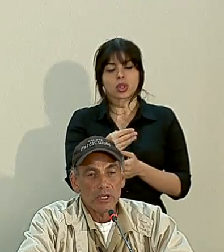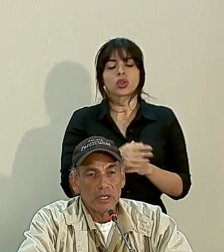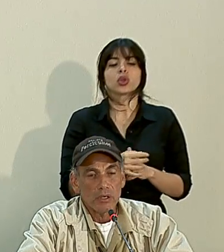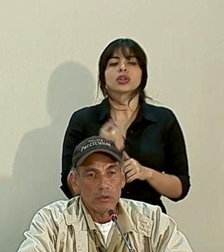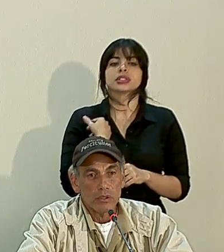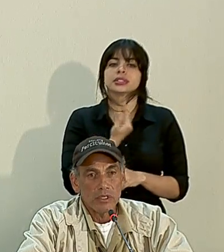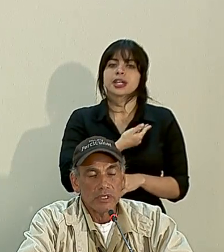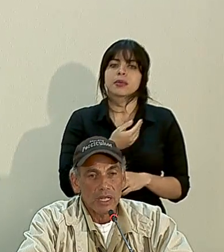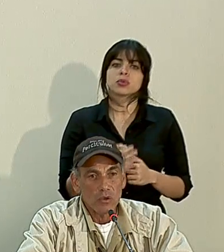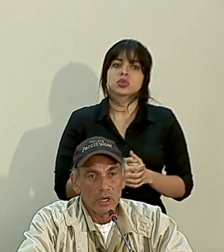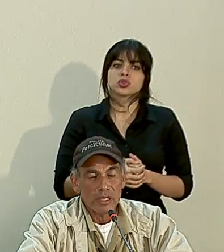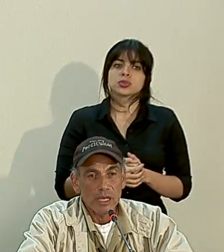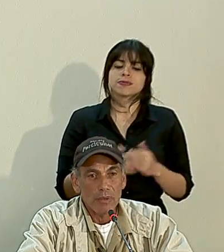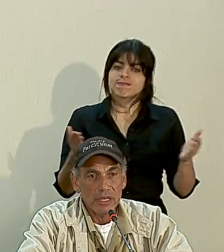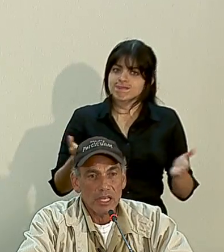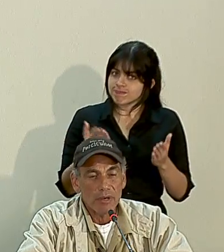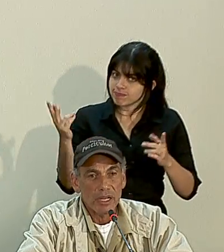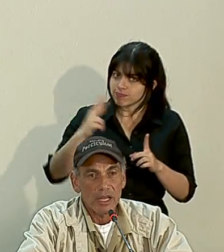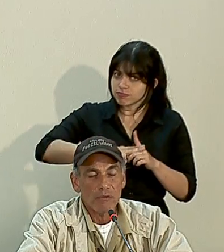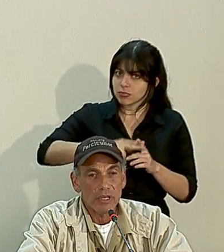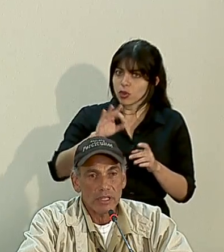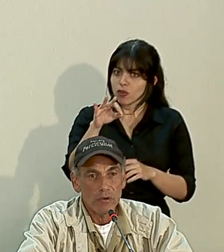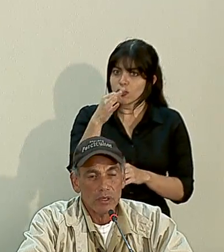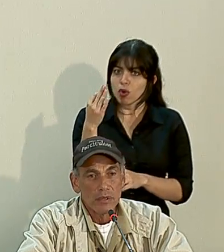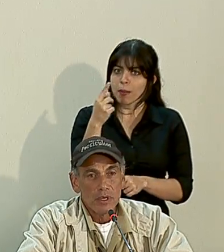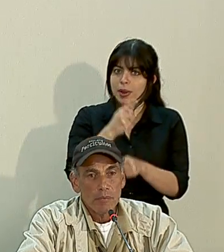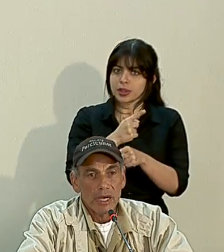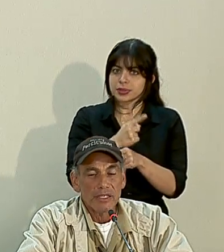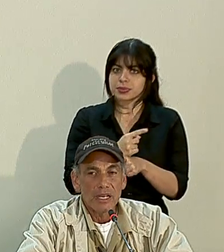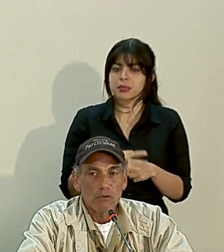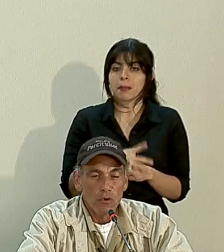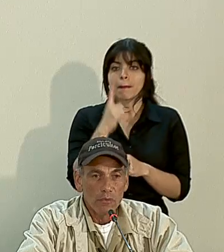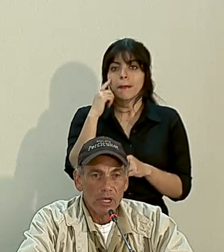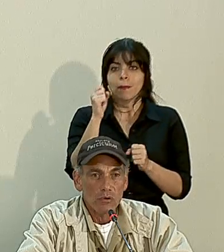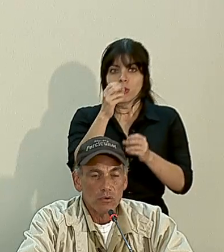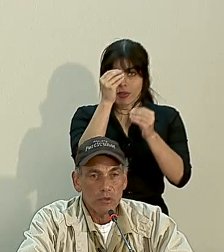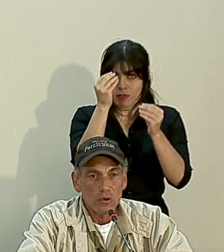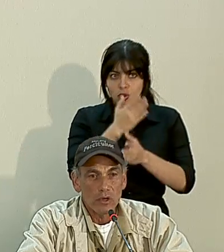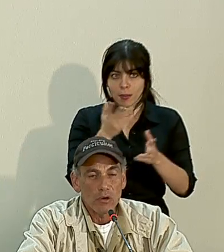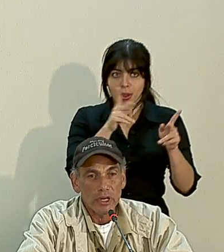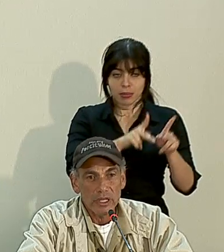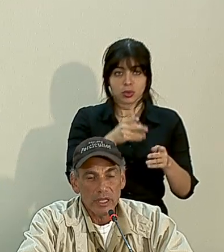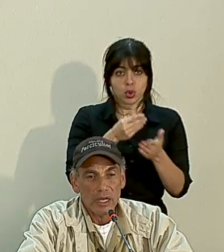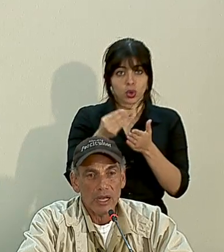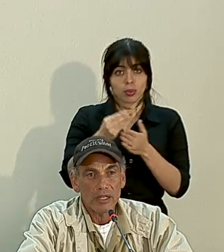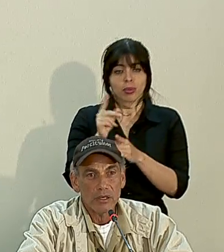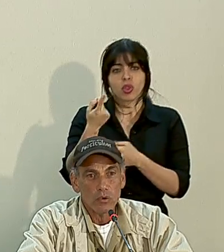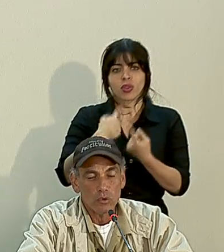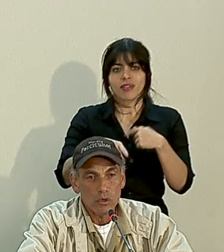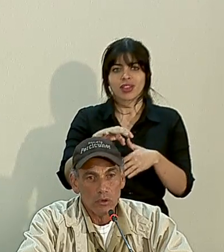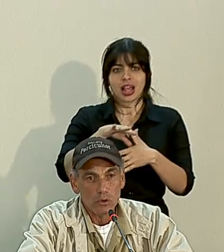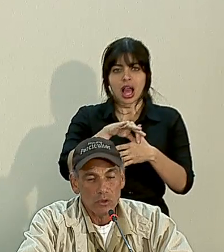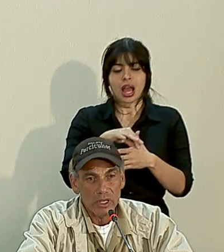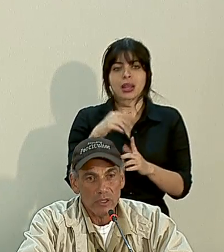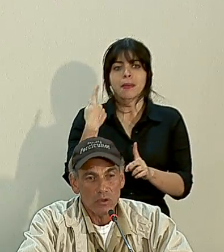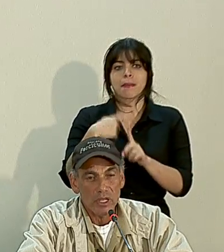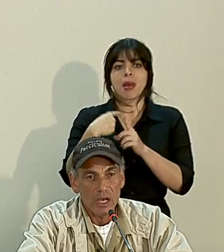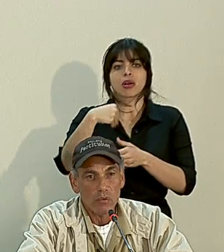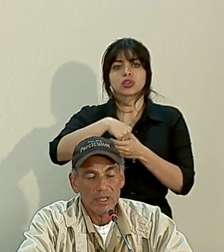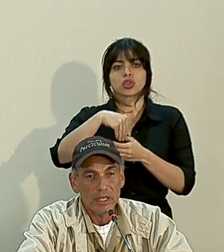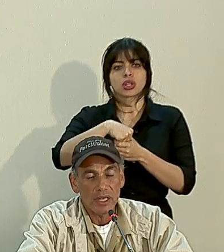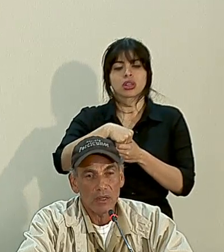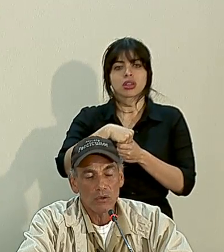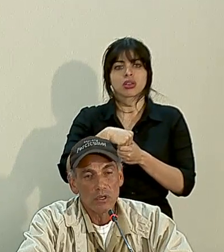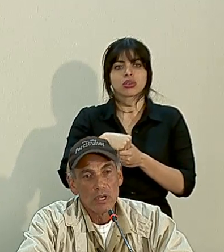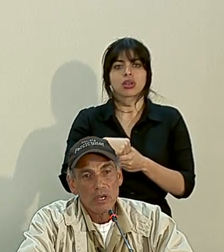Estamos instando a que se aplique de manera efectiva, para que se le informe al consumidor el origen de la carne, los contenidos de